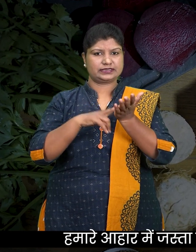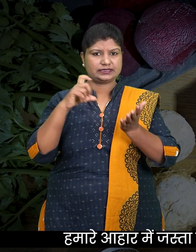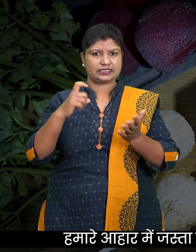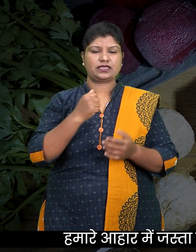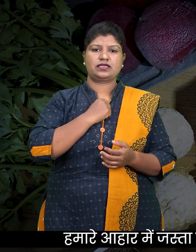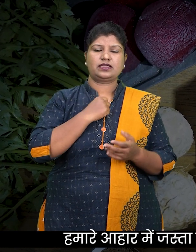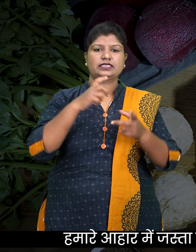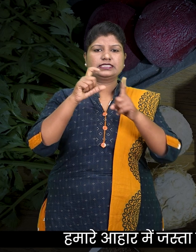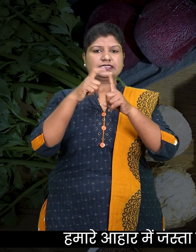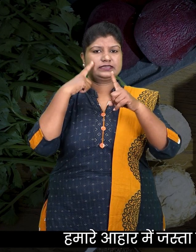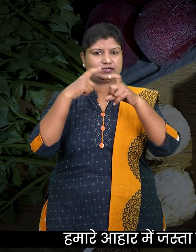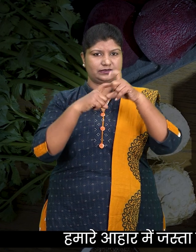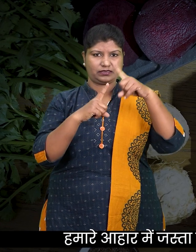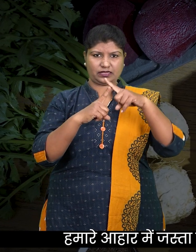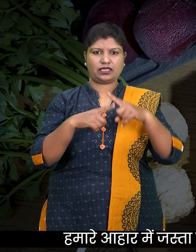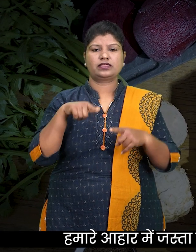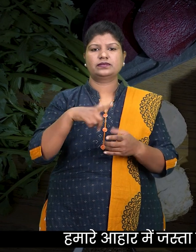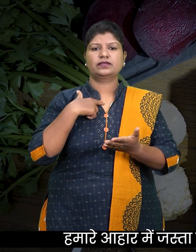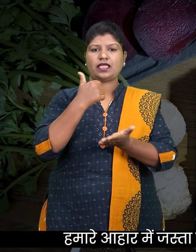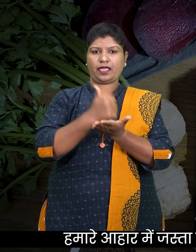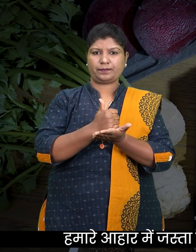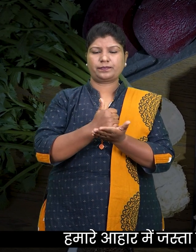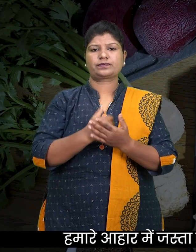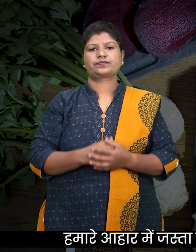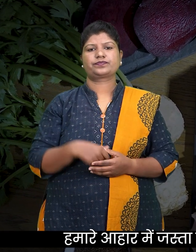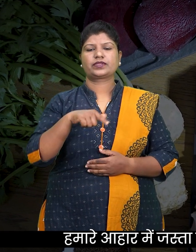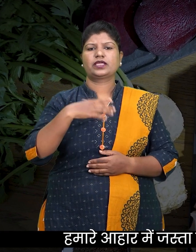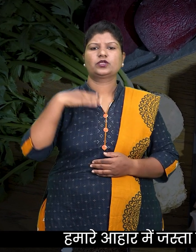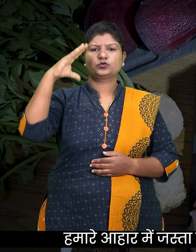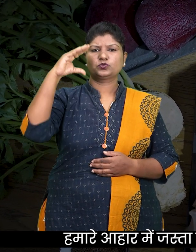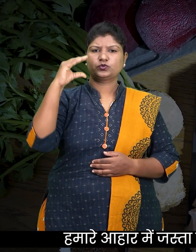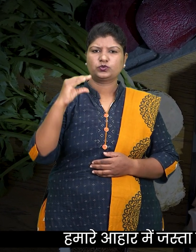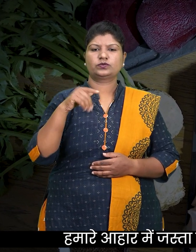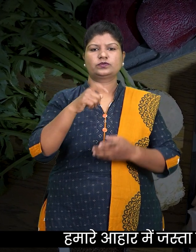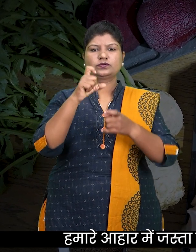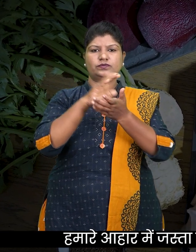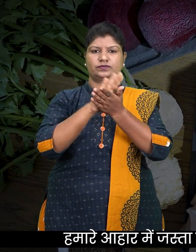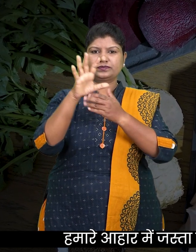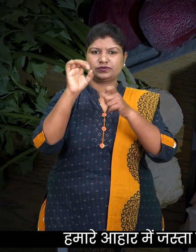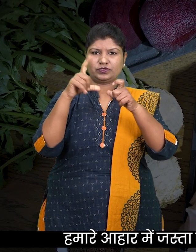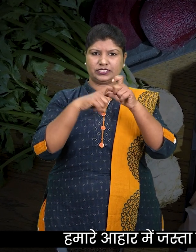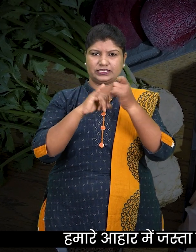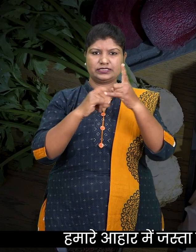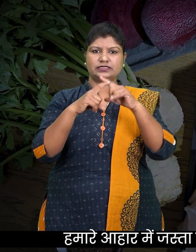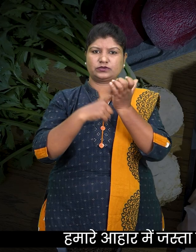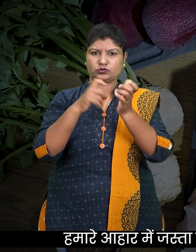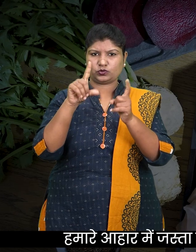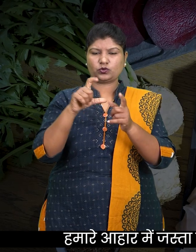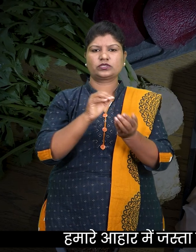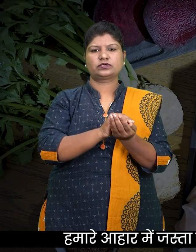हमारे आहार में जस्ता कोलेस्ट्रॉल जमा करने को कम करने में मदद करेगा।